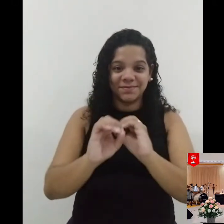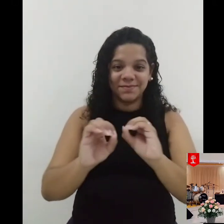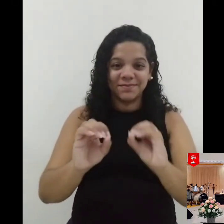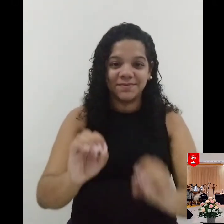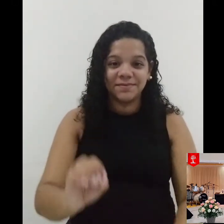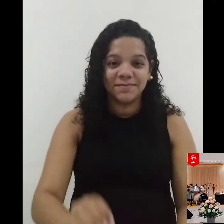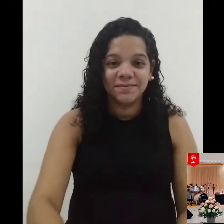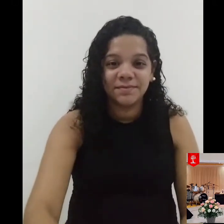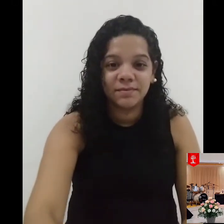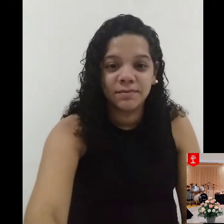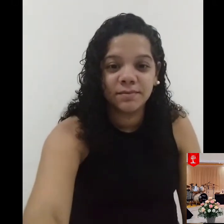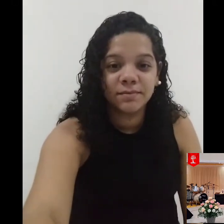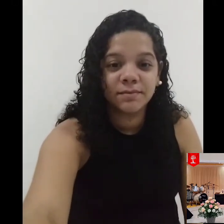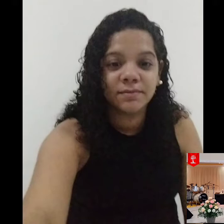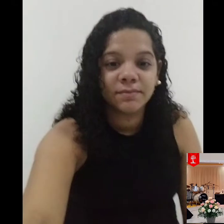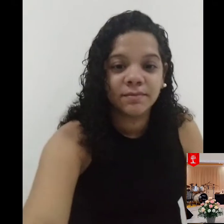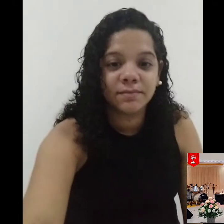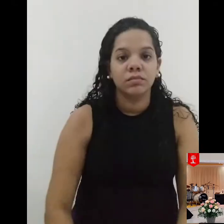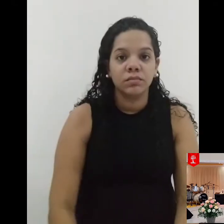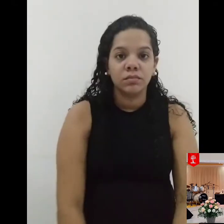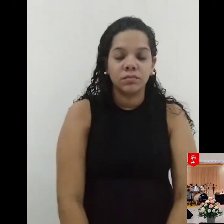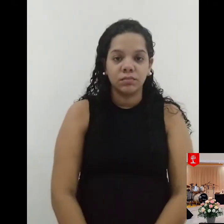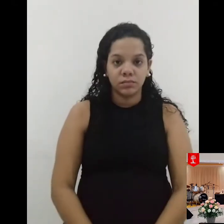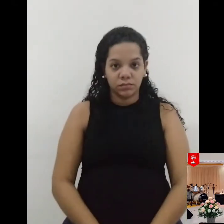Continue louvando o nome do nosso Pai.